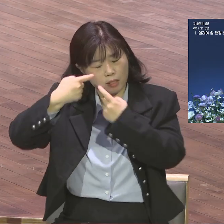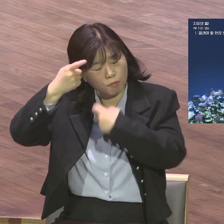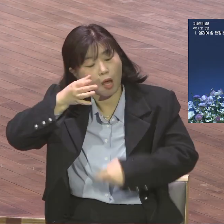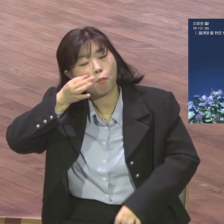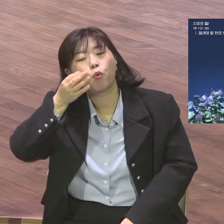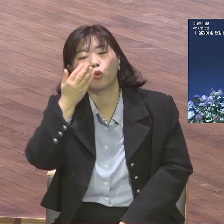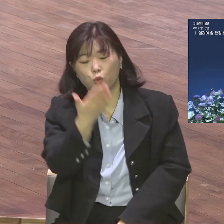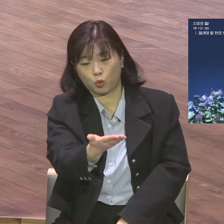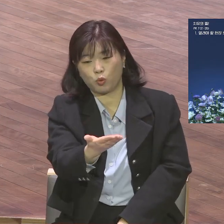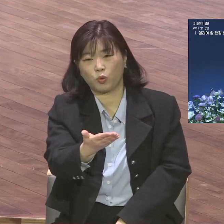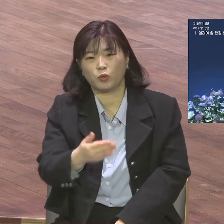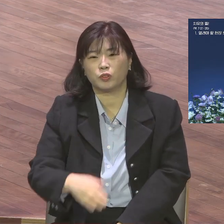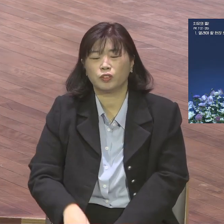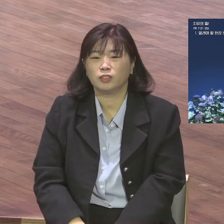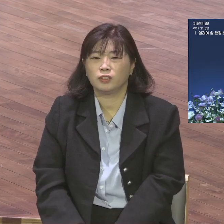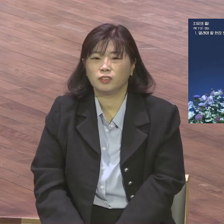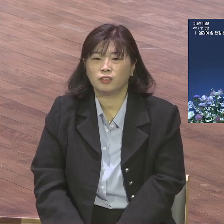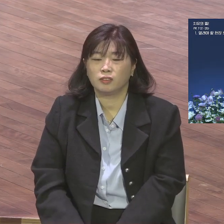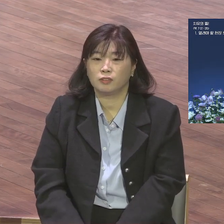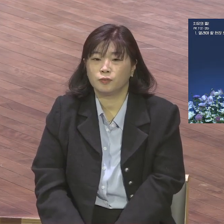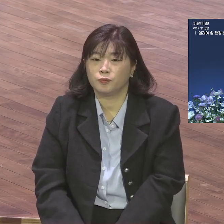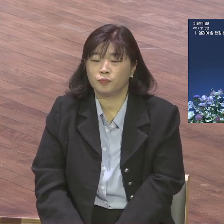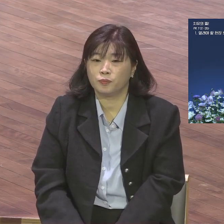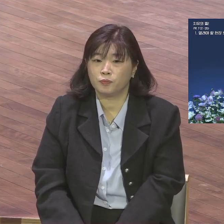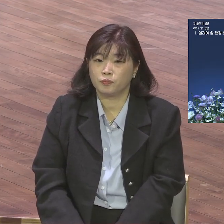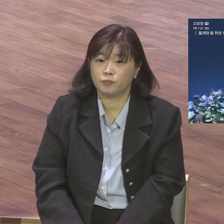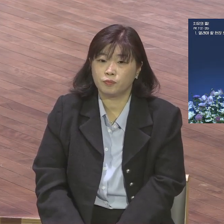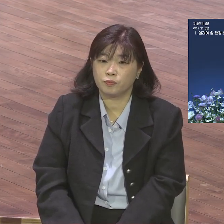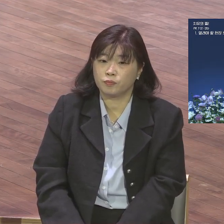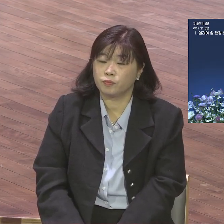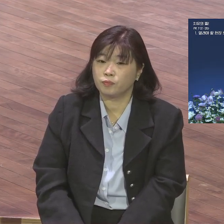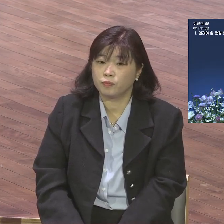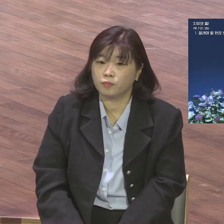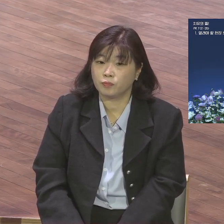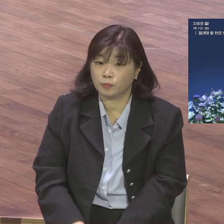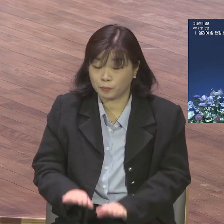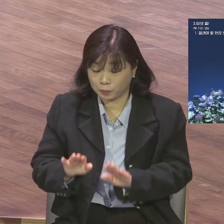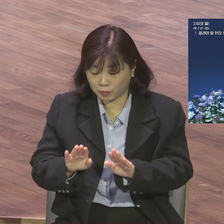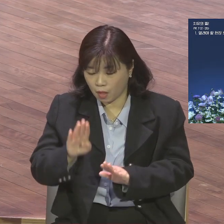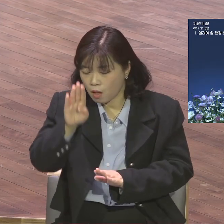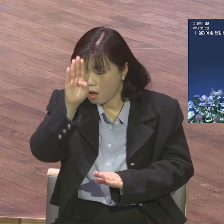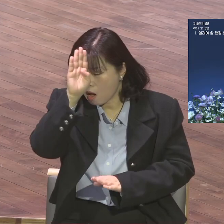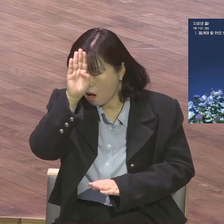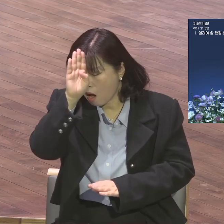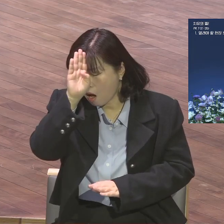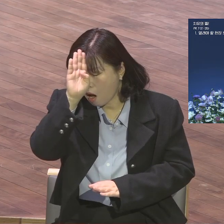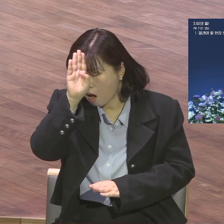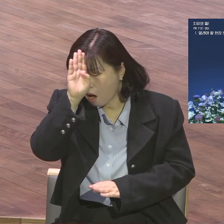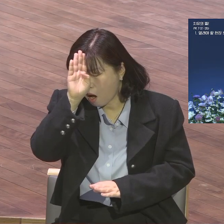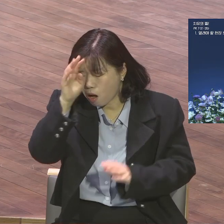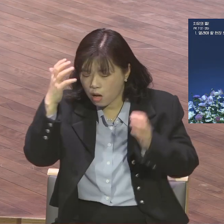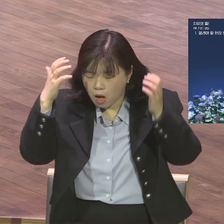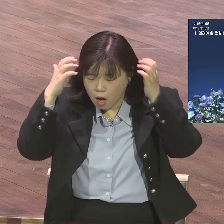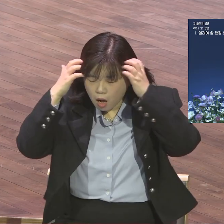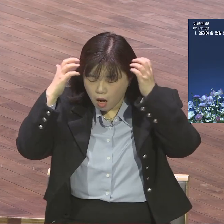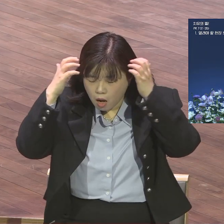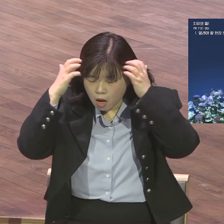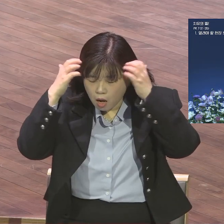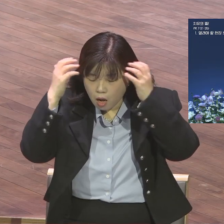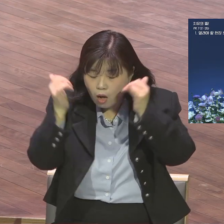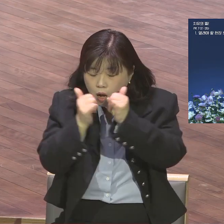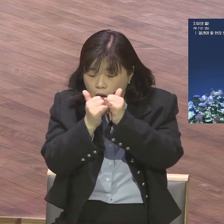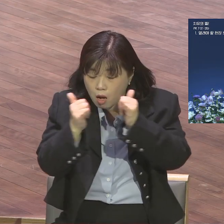통해서 예수님 앞에 나온 이 병자 말할 수 없는 오늘 고통 속에서 생활해 왔는 이